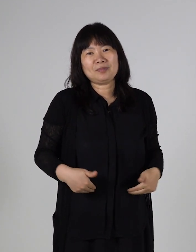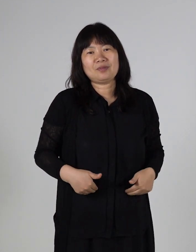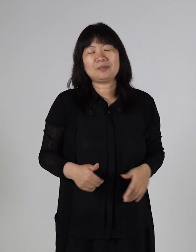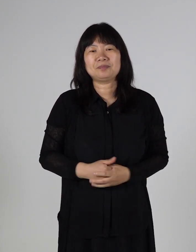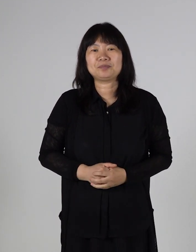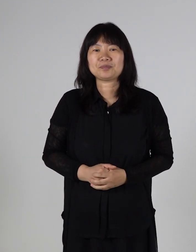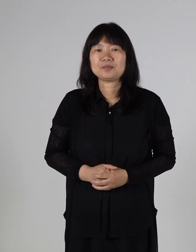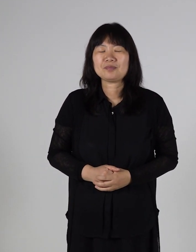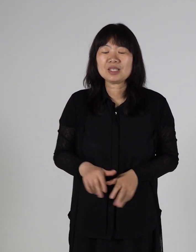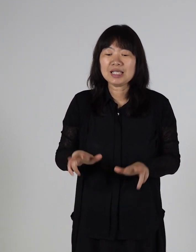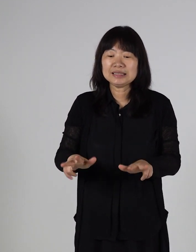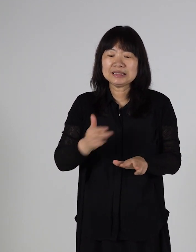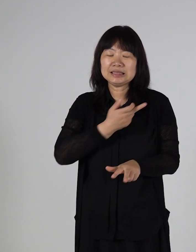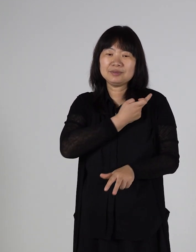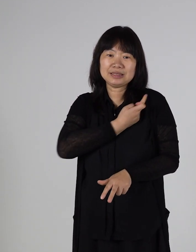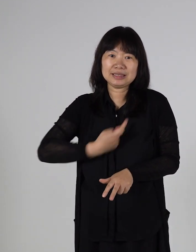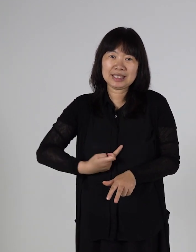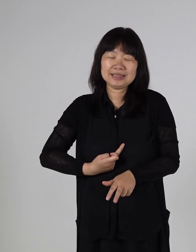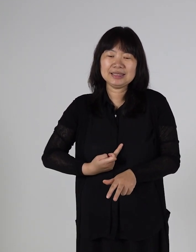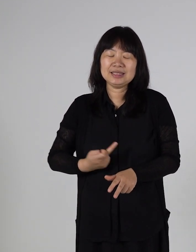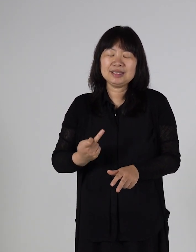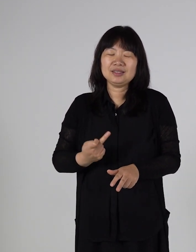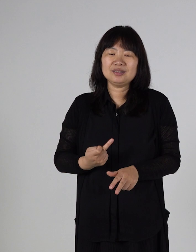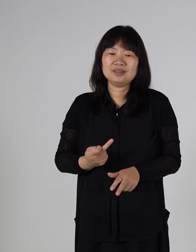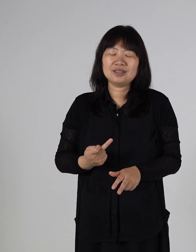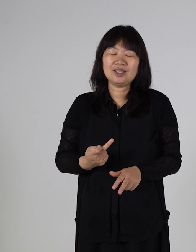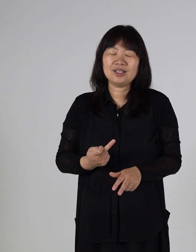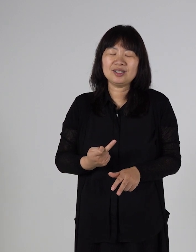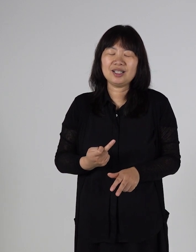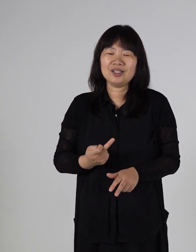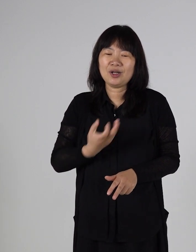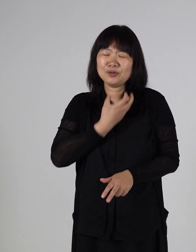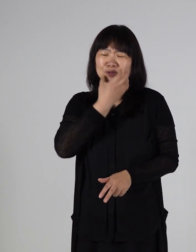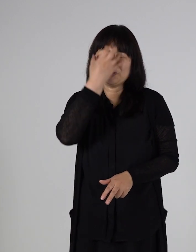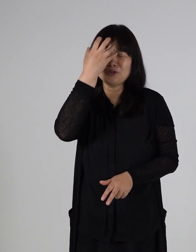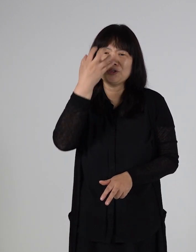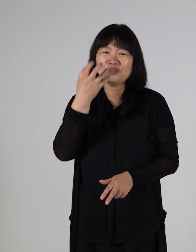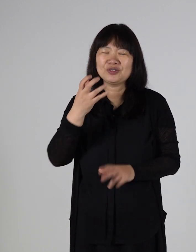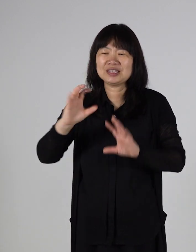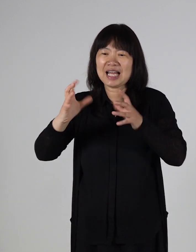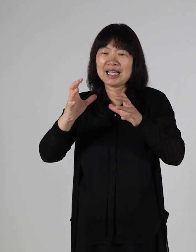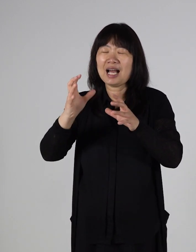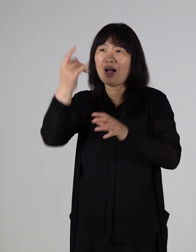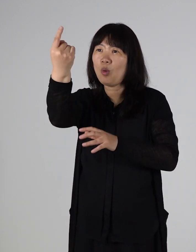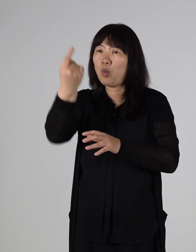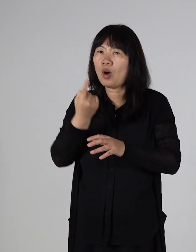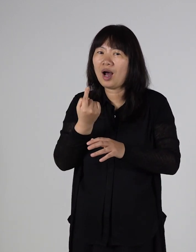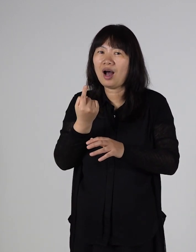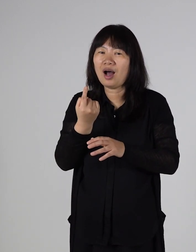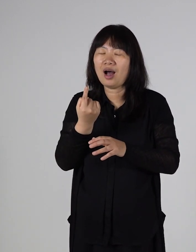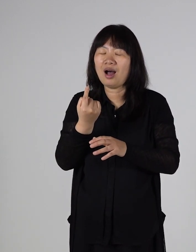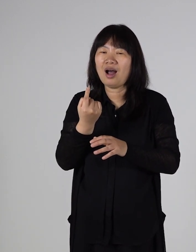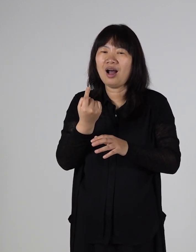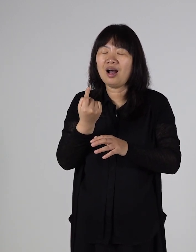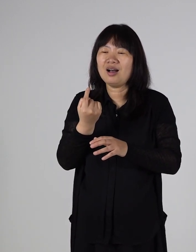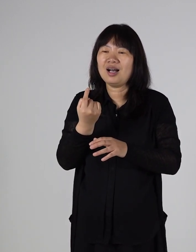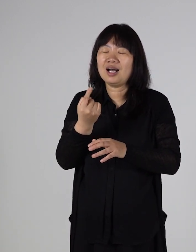예수님이 꿈꾸던 그런 물리적인 이 땅의 나라가 임하면 누가 큰 자입니까? 사회적 기초로